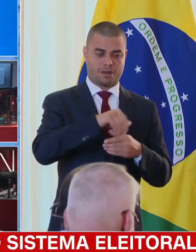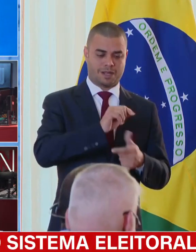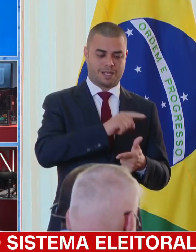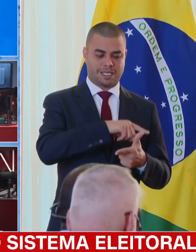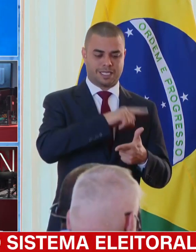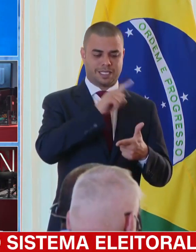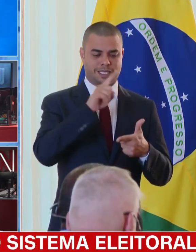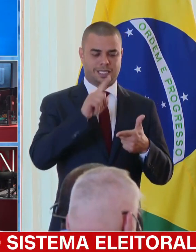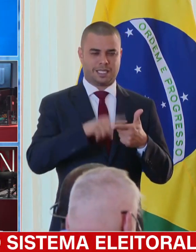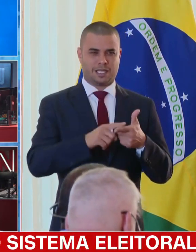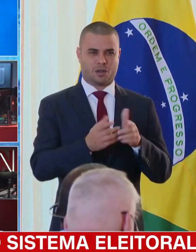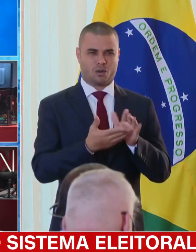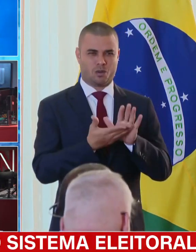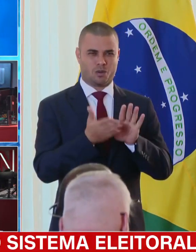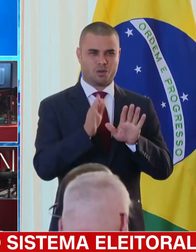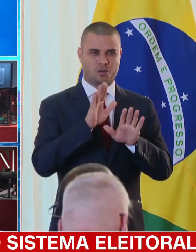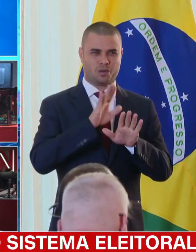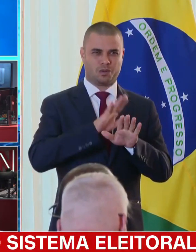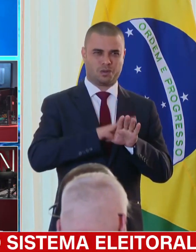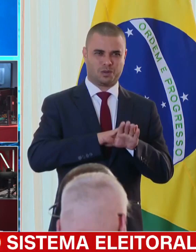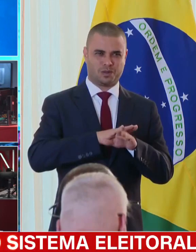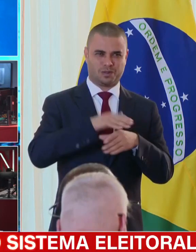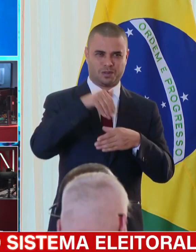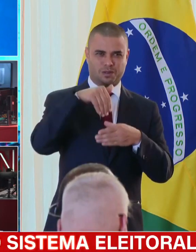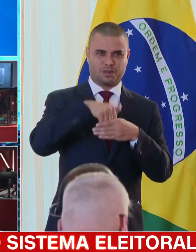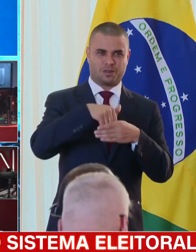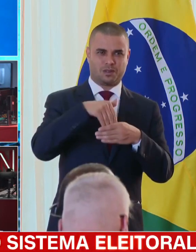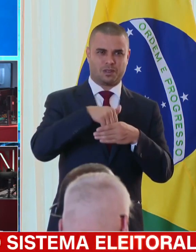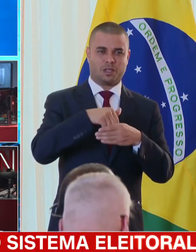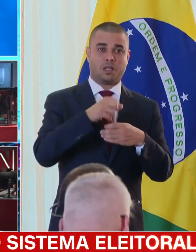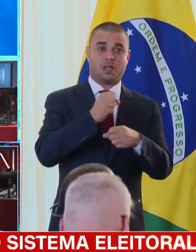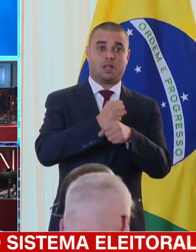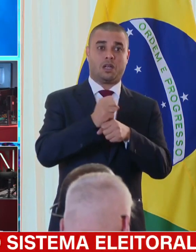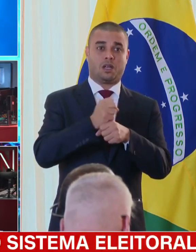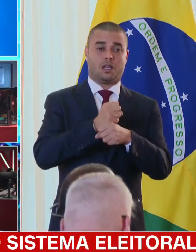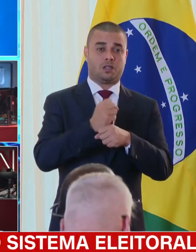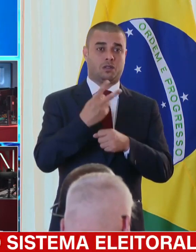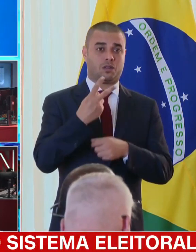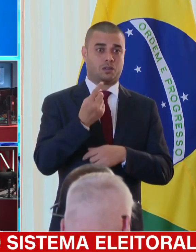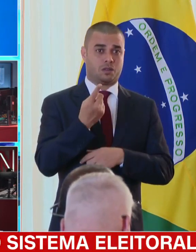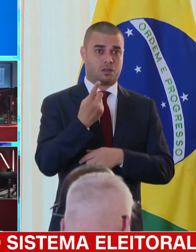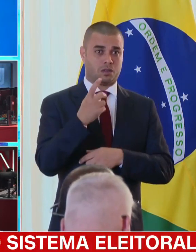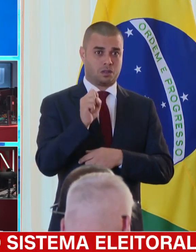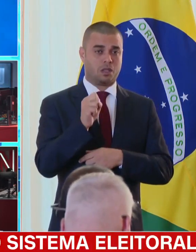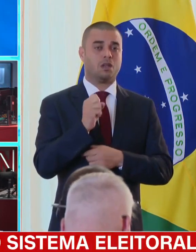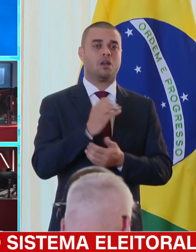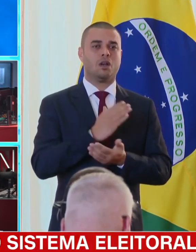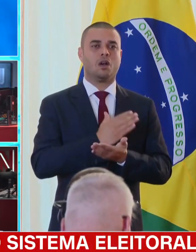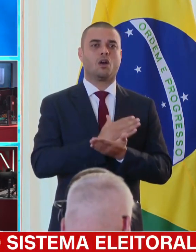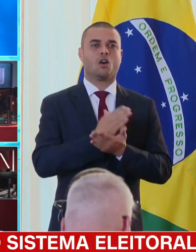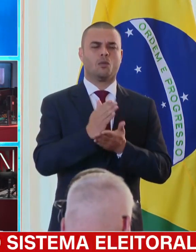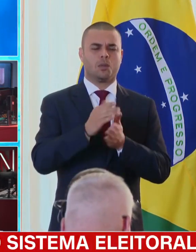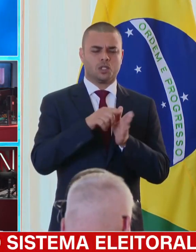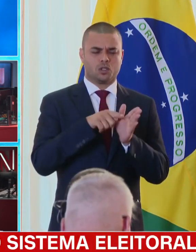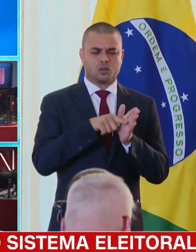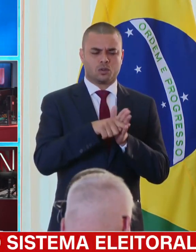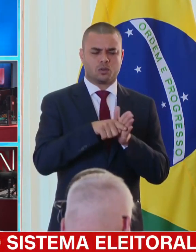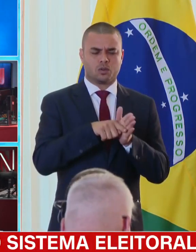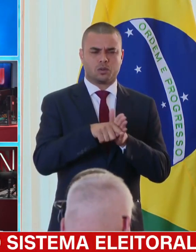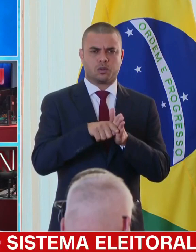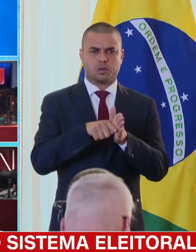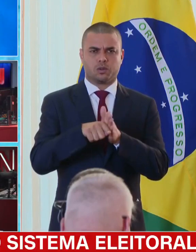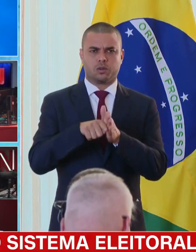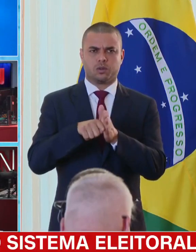mostrado pela imprensa pelo noticiário mas agora é travado pela maior Instância do Ministério Público na justiça eleitoral